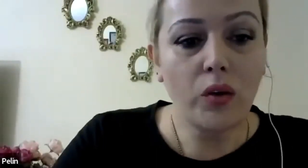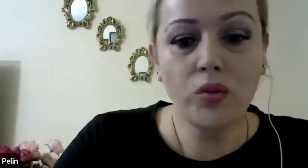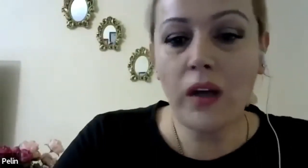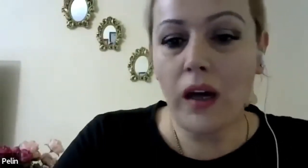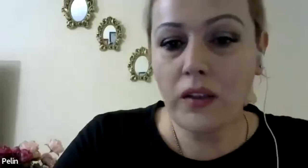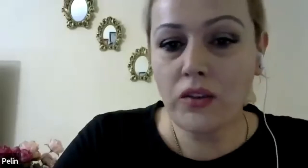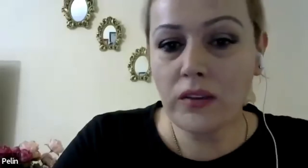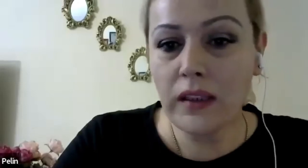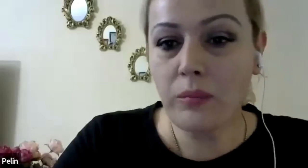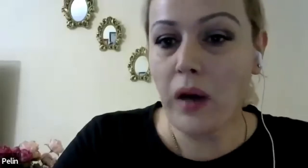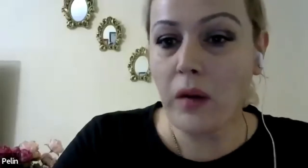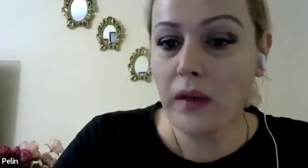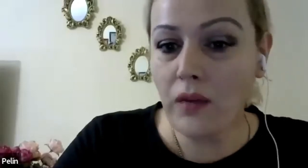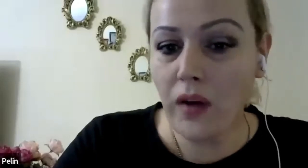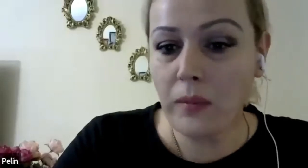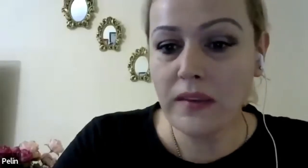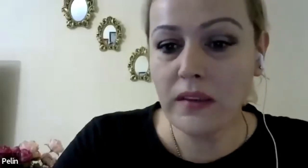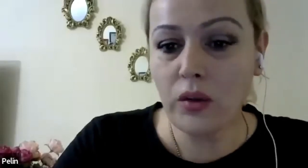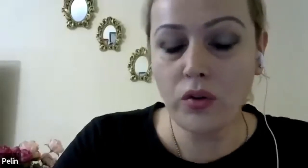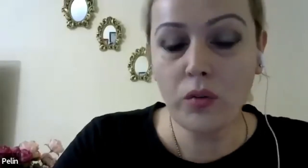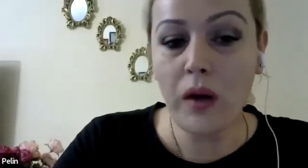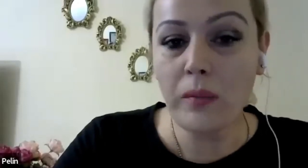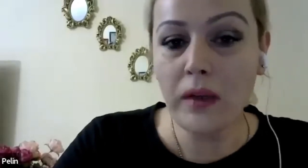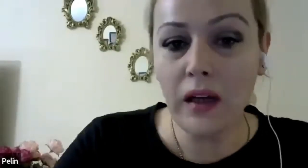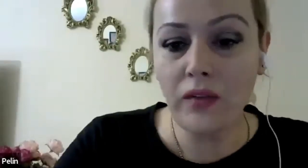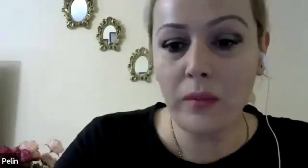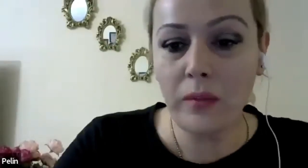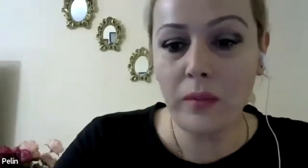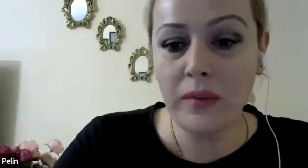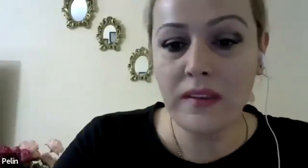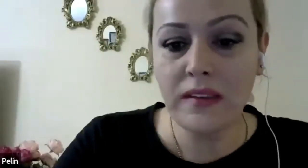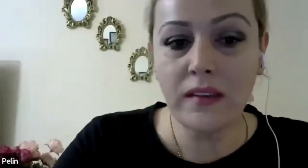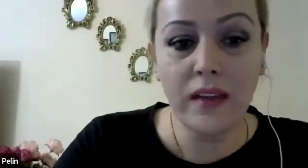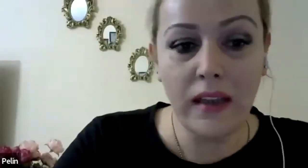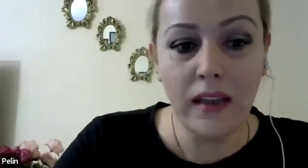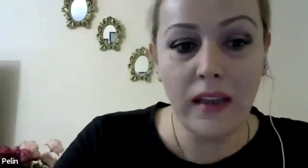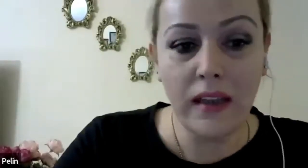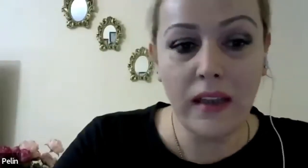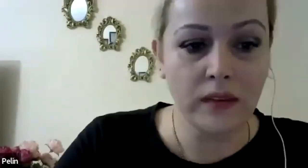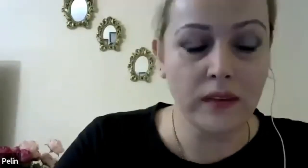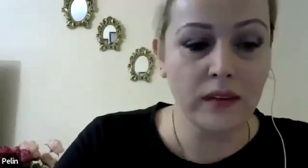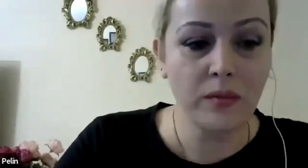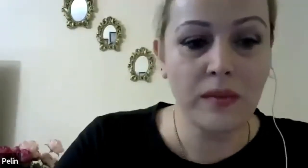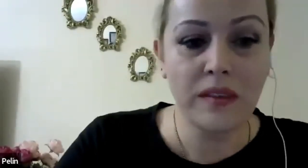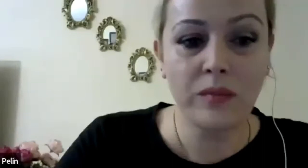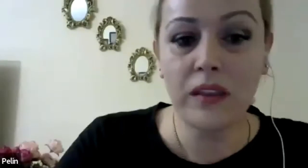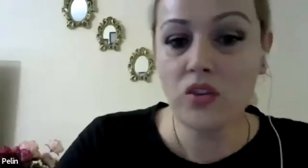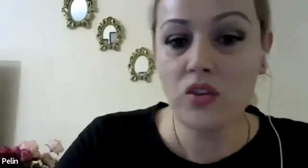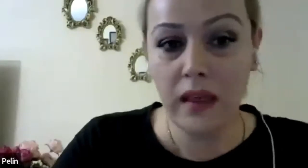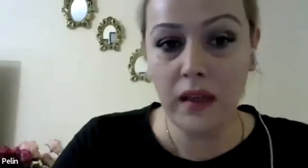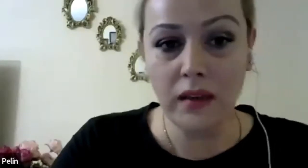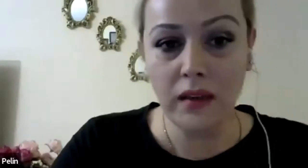Onun haricinde parmak alfabesini gördük. Parmak alfabesinin nerelerde kullanıldığını, bizim ne işimize